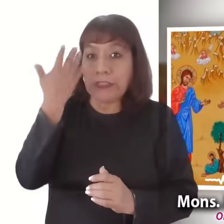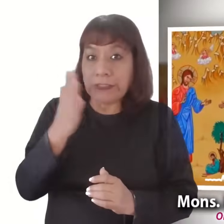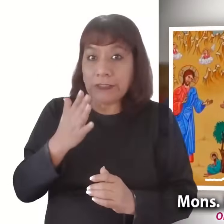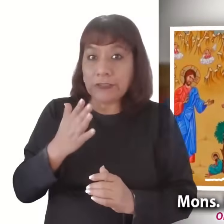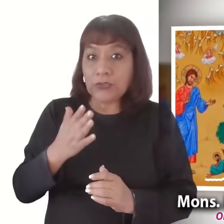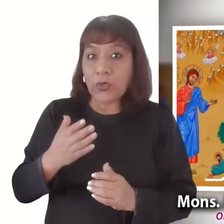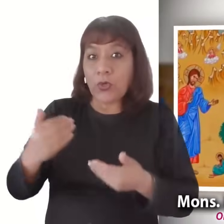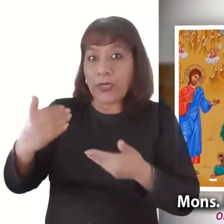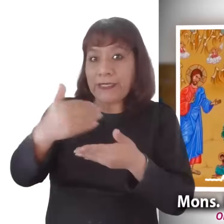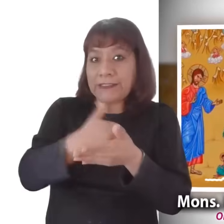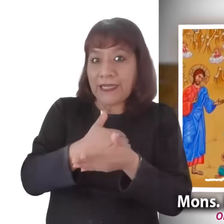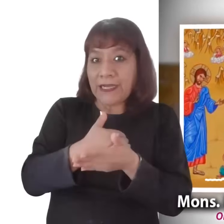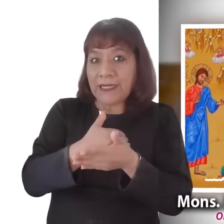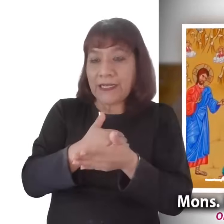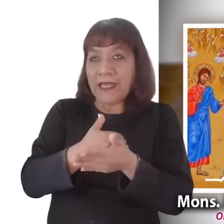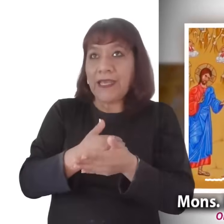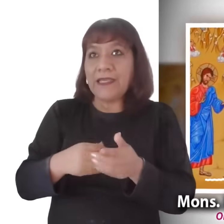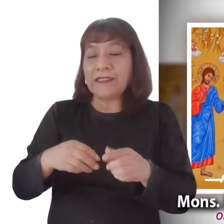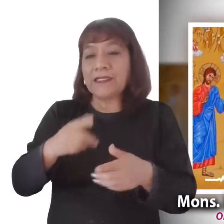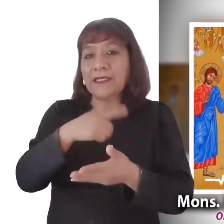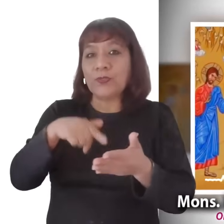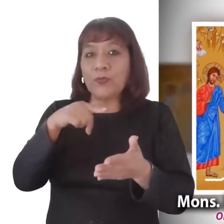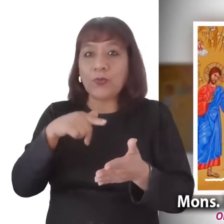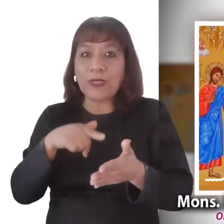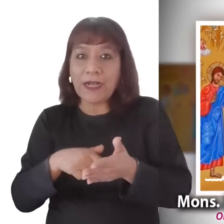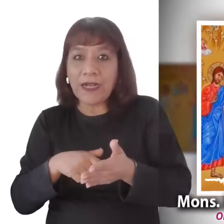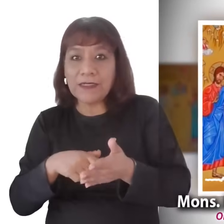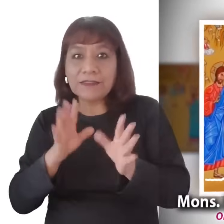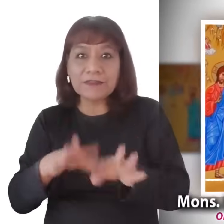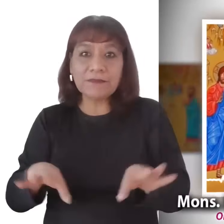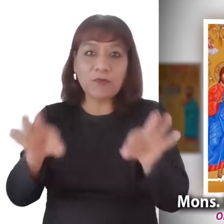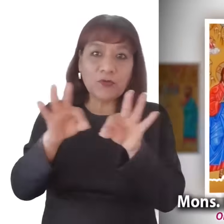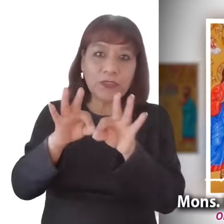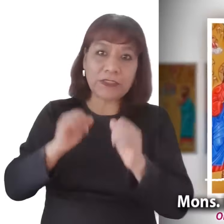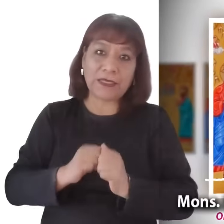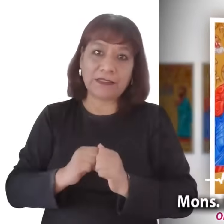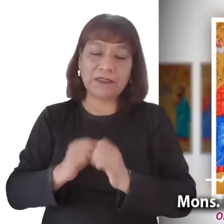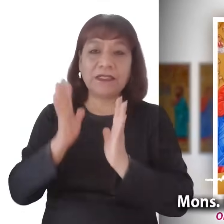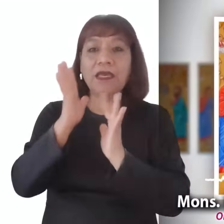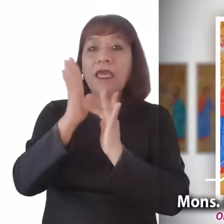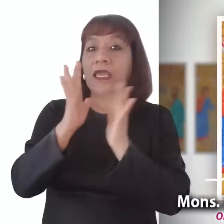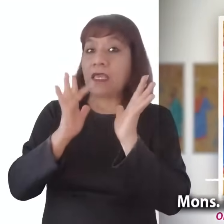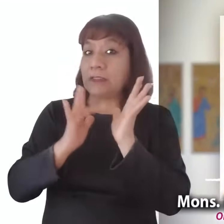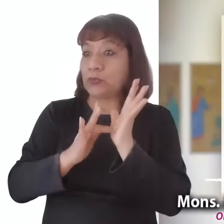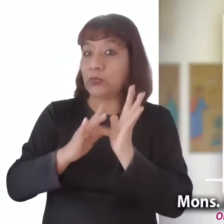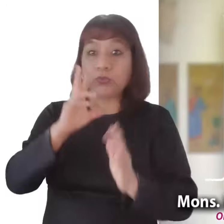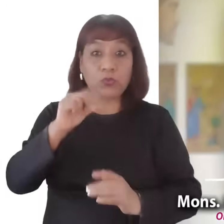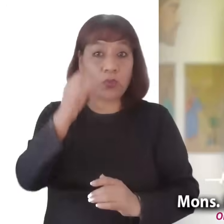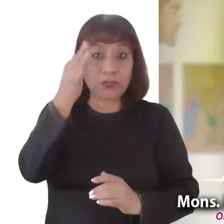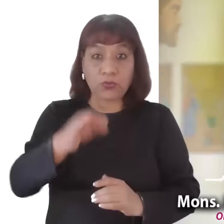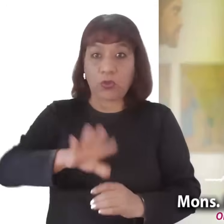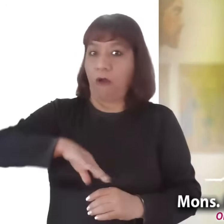regias que se asentaban en la orgullosa Jerusalén. No escogió la fuerza y el